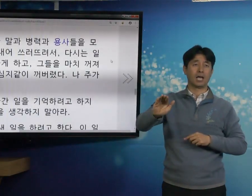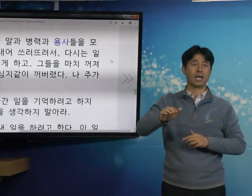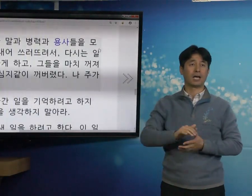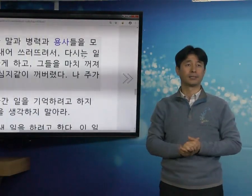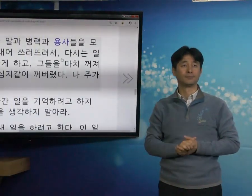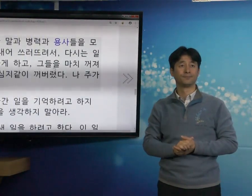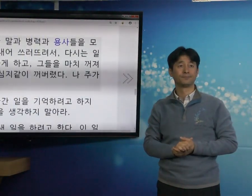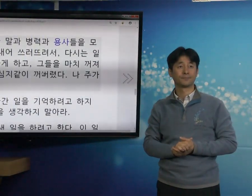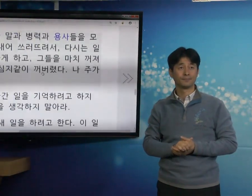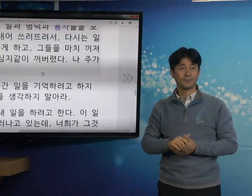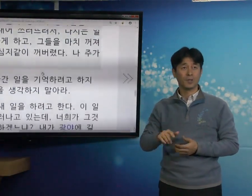말한다.